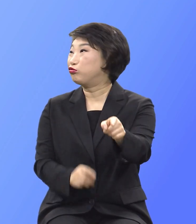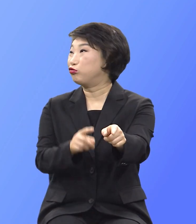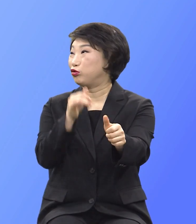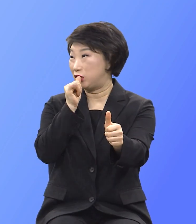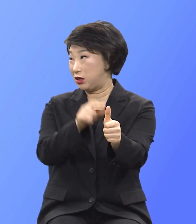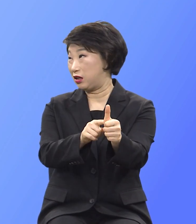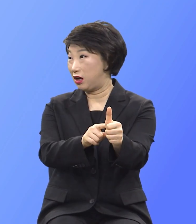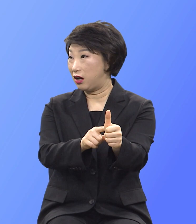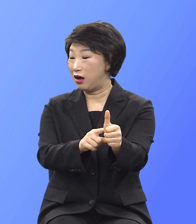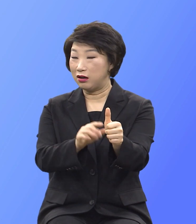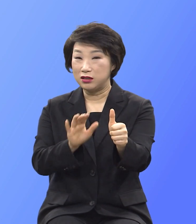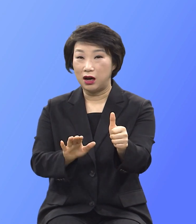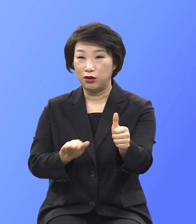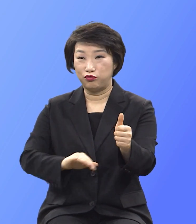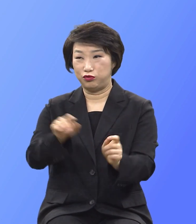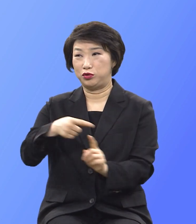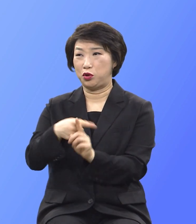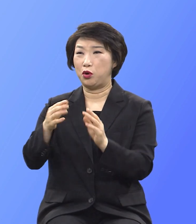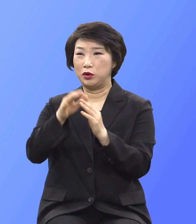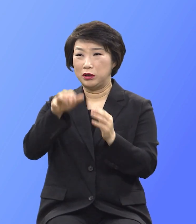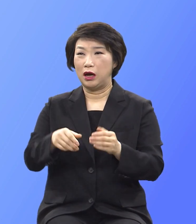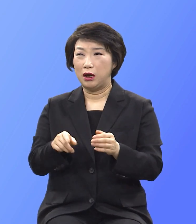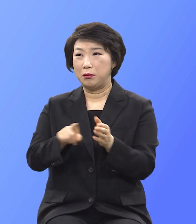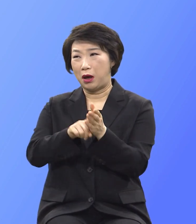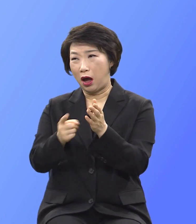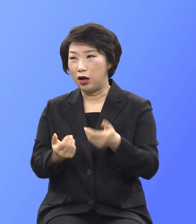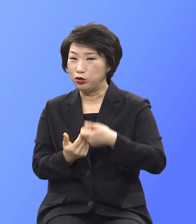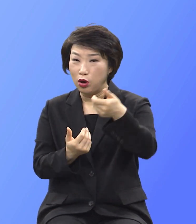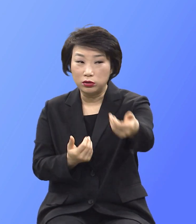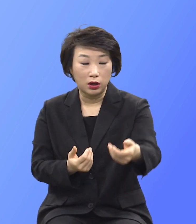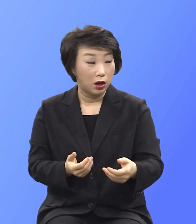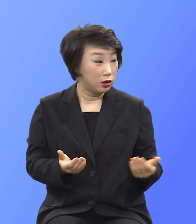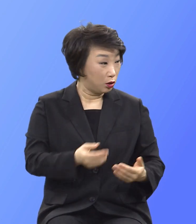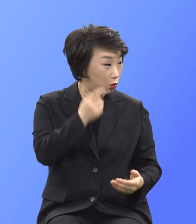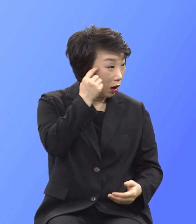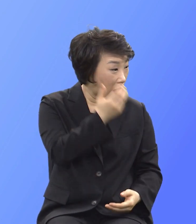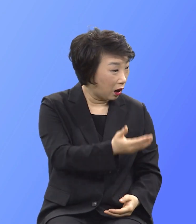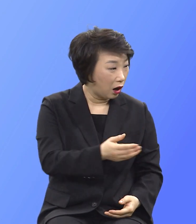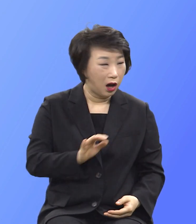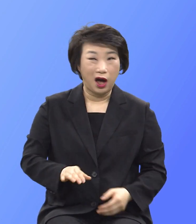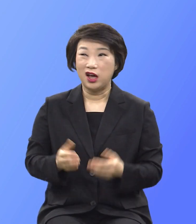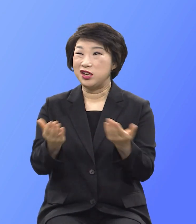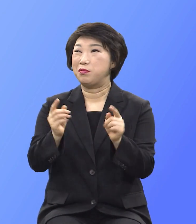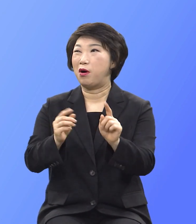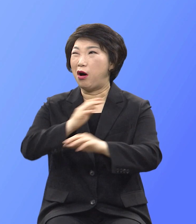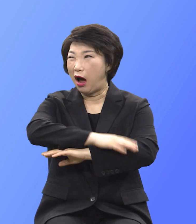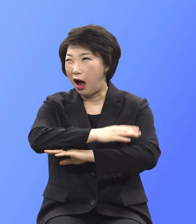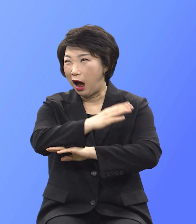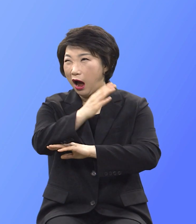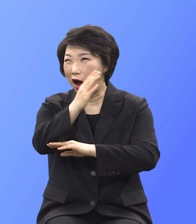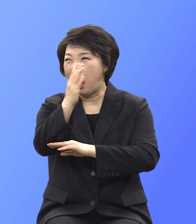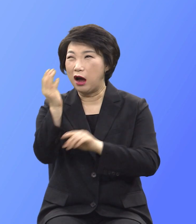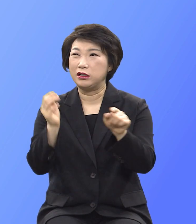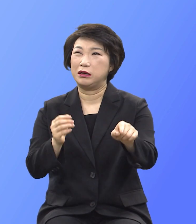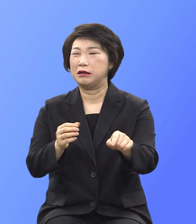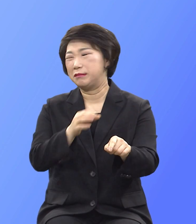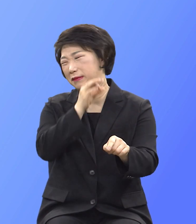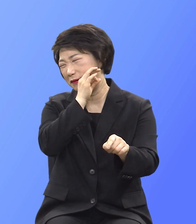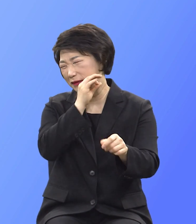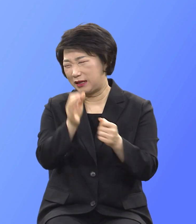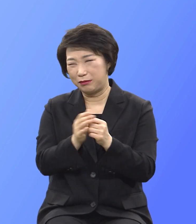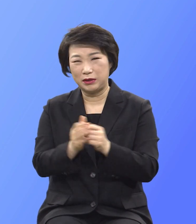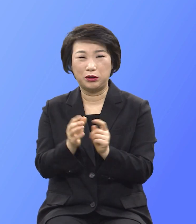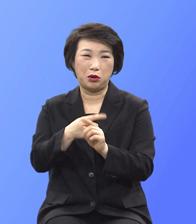안무개가요 우리 교회를 떠난대요. 무슨 일 때문에? 이런 일이 있어서 좀